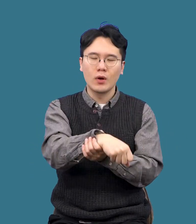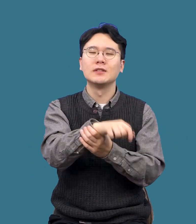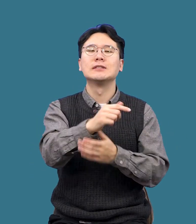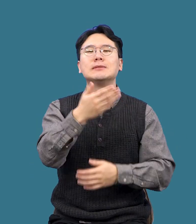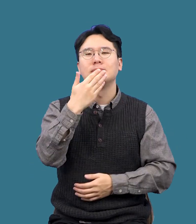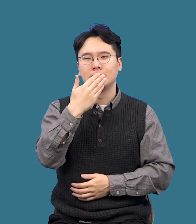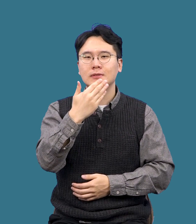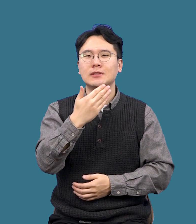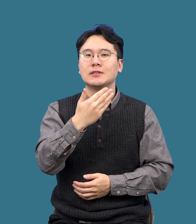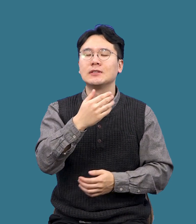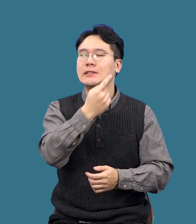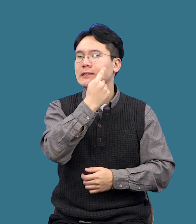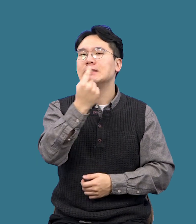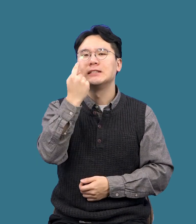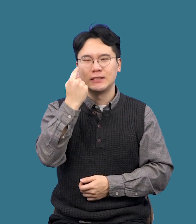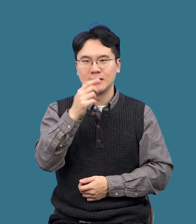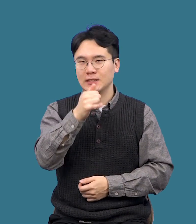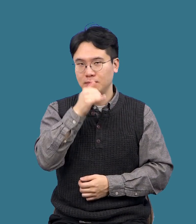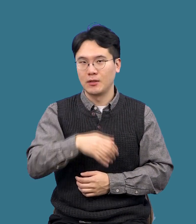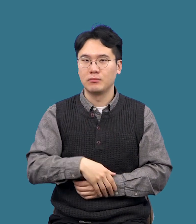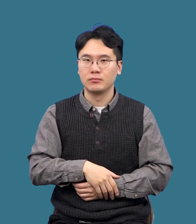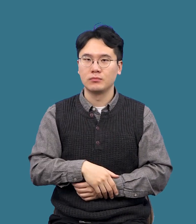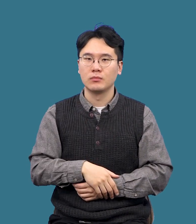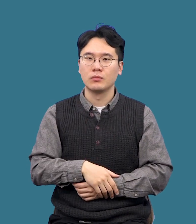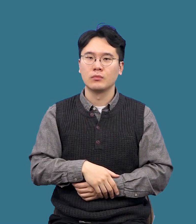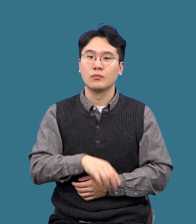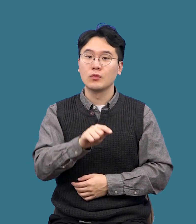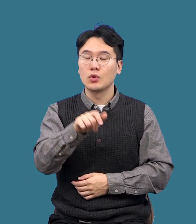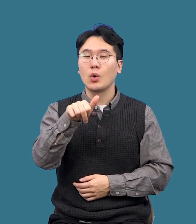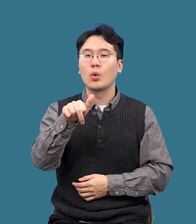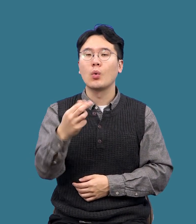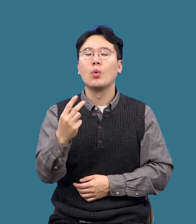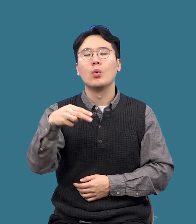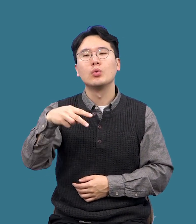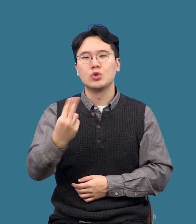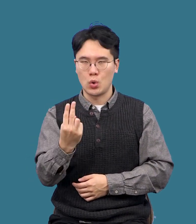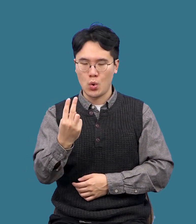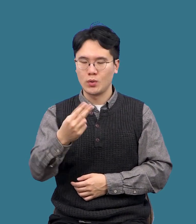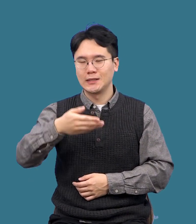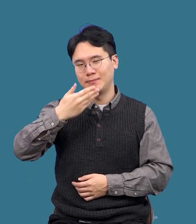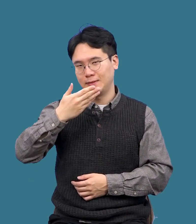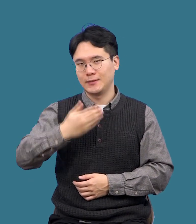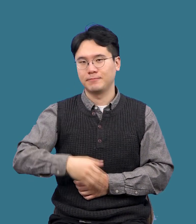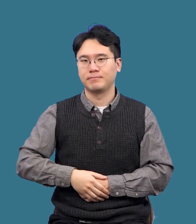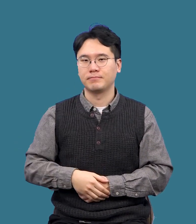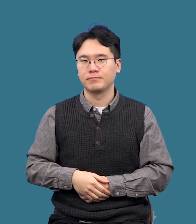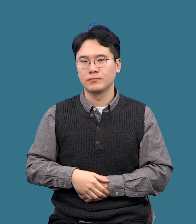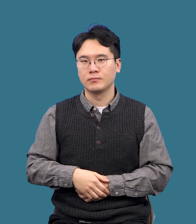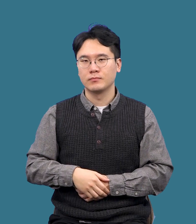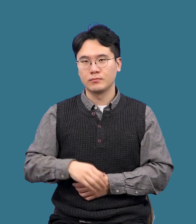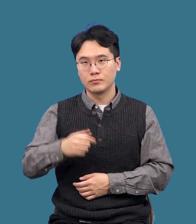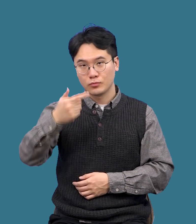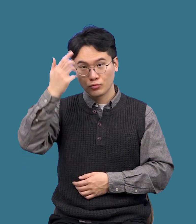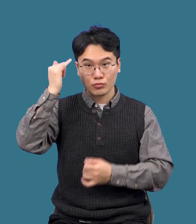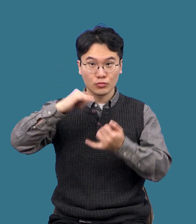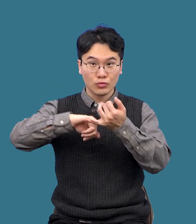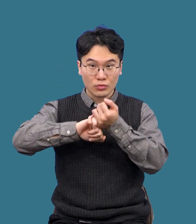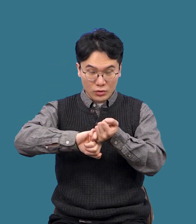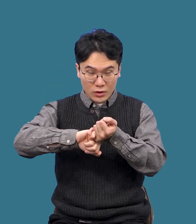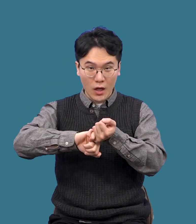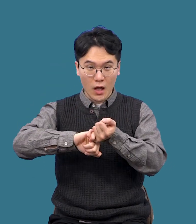인증이 있습니다. 그런 음식을 코셔라고 그래요. 코셔 푸드. 구약에 똑같이 영향을 받은